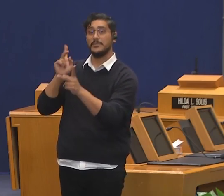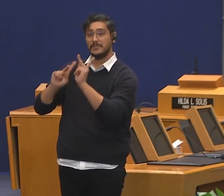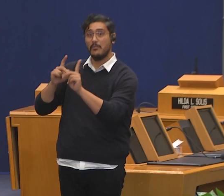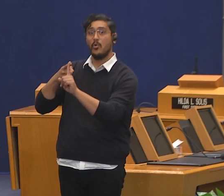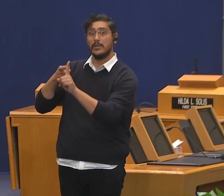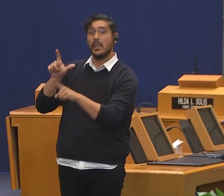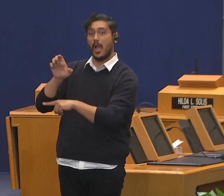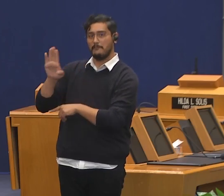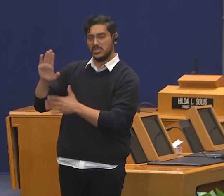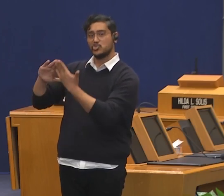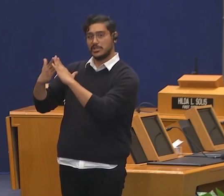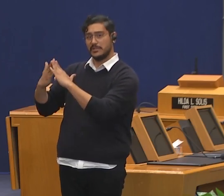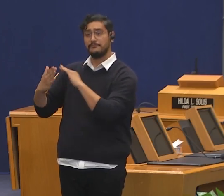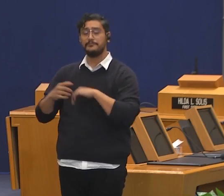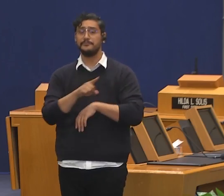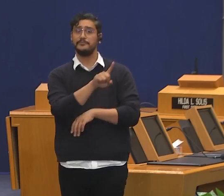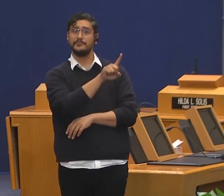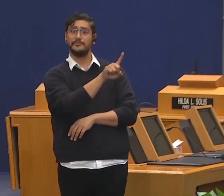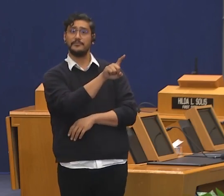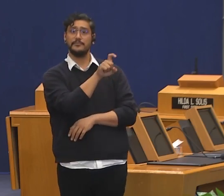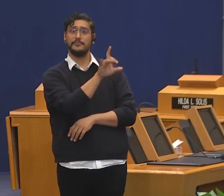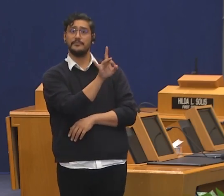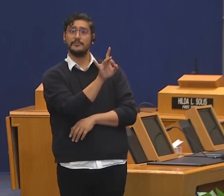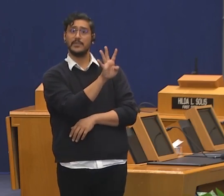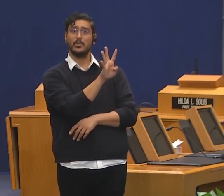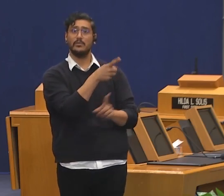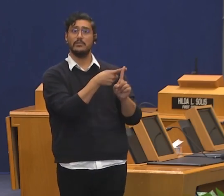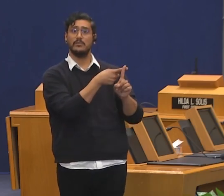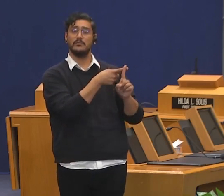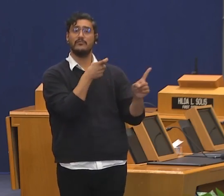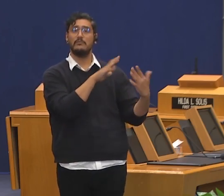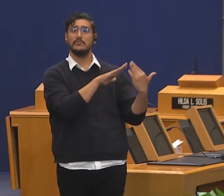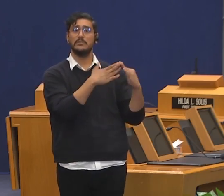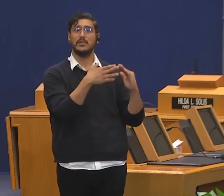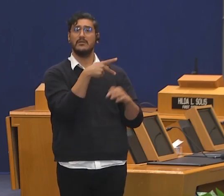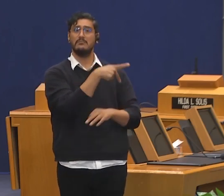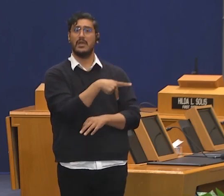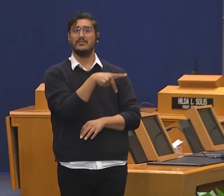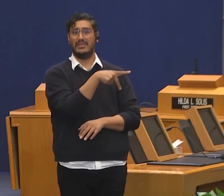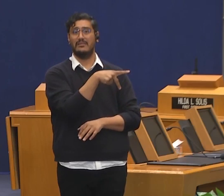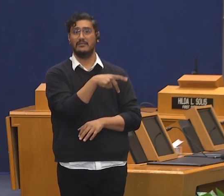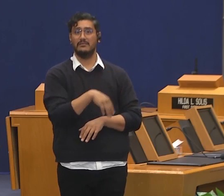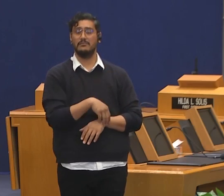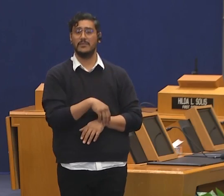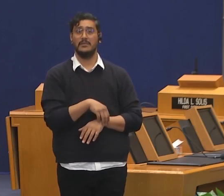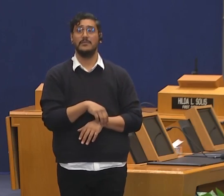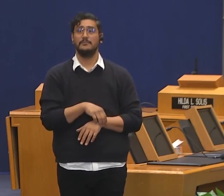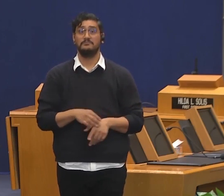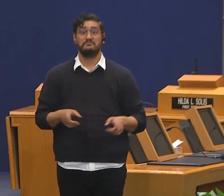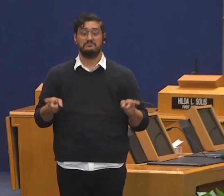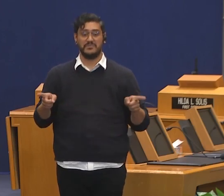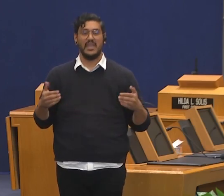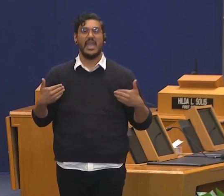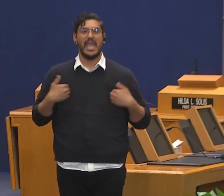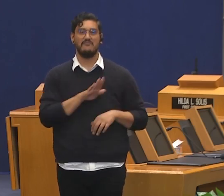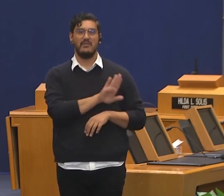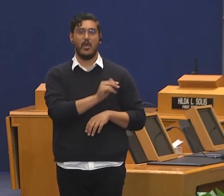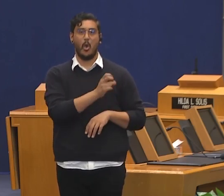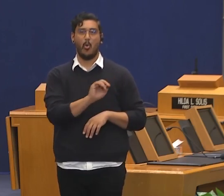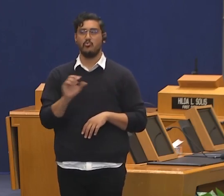de Long Beach y 184 casos reportados en la ciudad de Pasadena, que tienen departamentos de salud